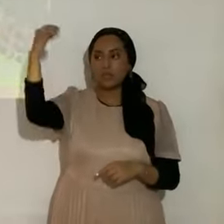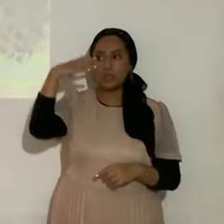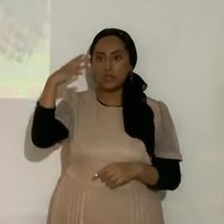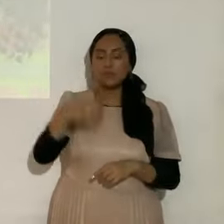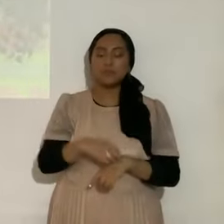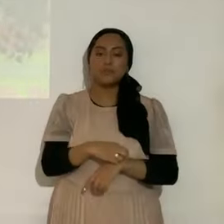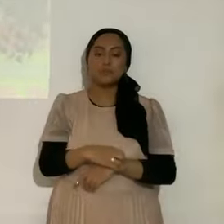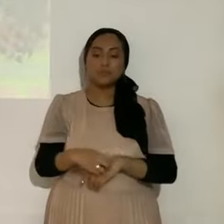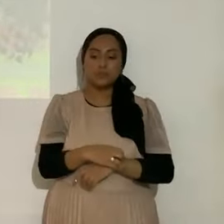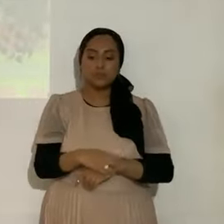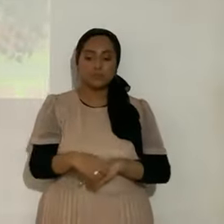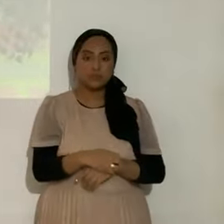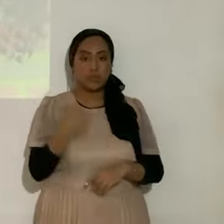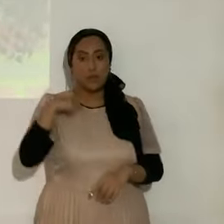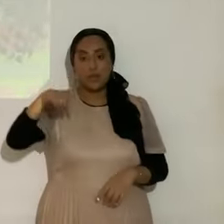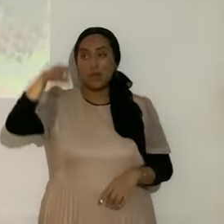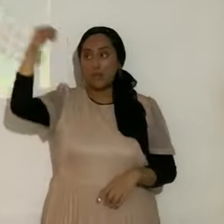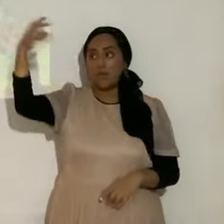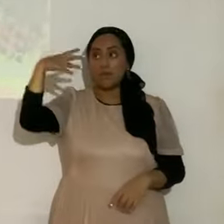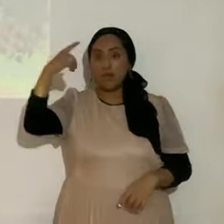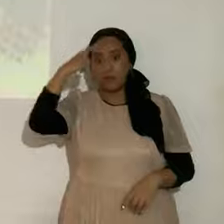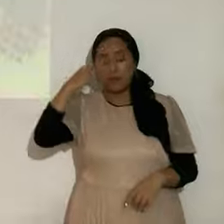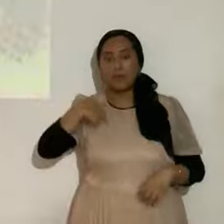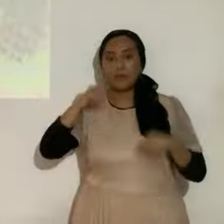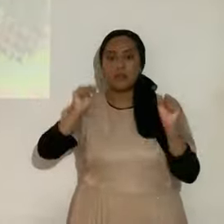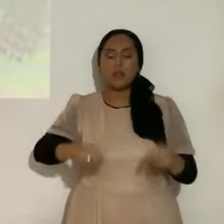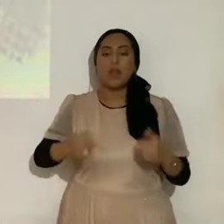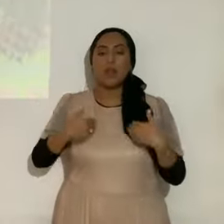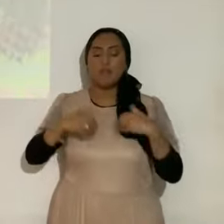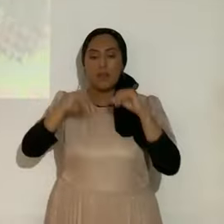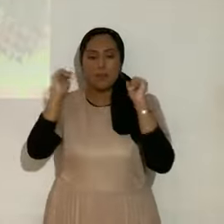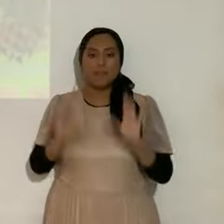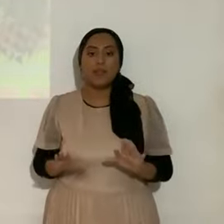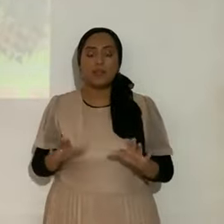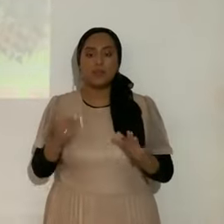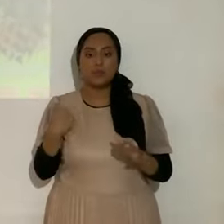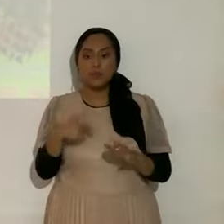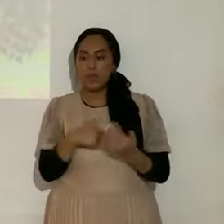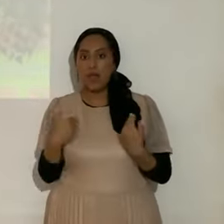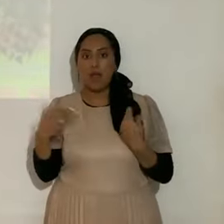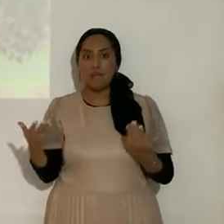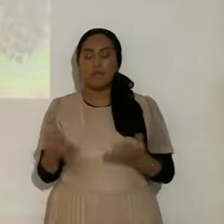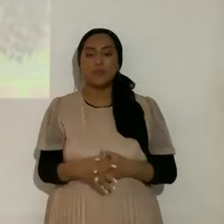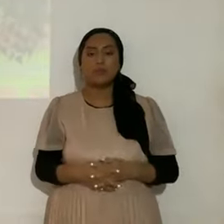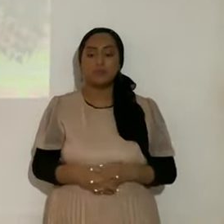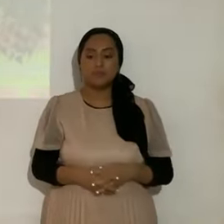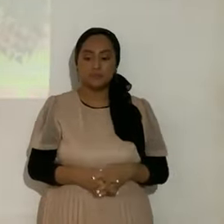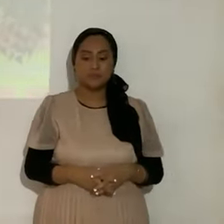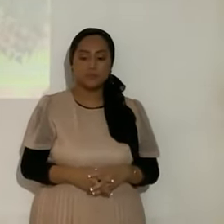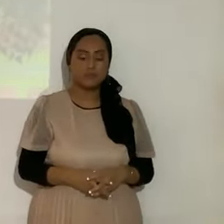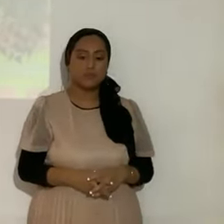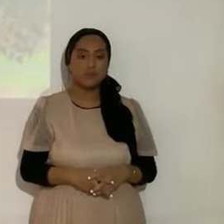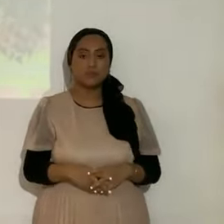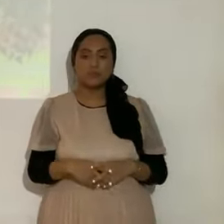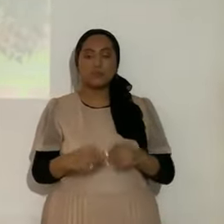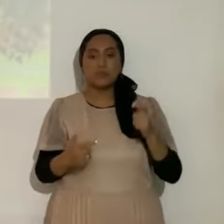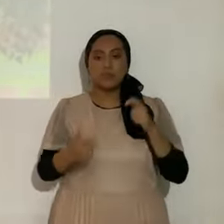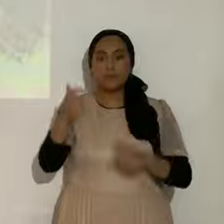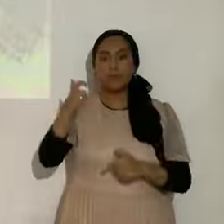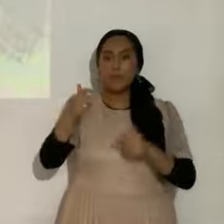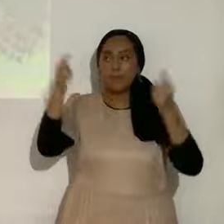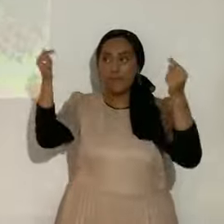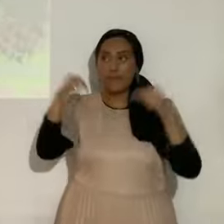realmente del sol para poder tener las bendiciones que tenemos en la naturaleza, en la creación. La gran venida de nuestro